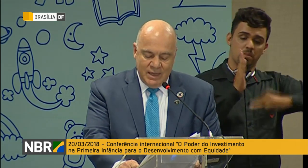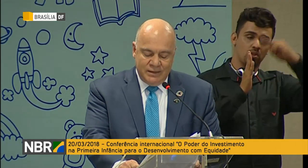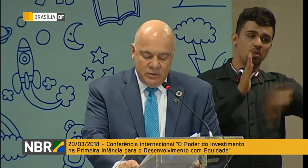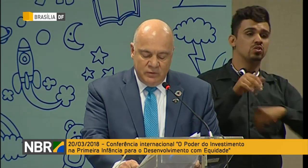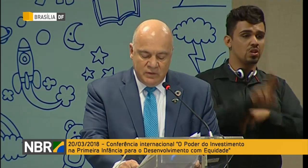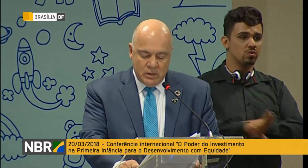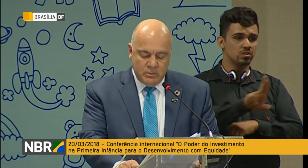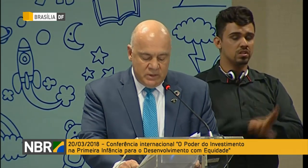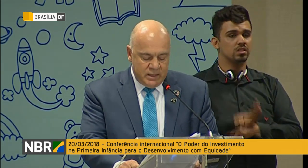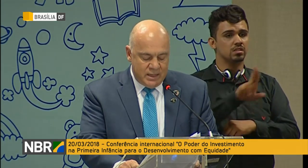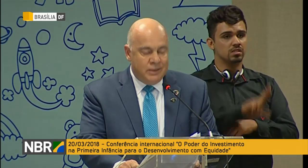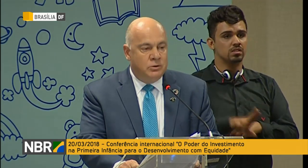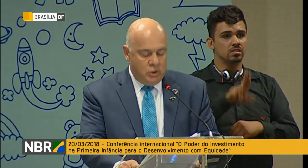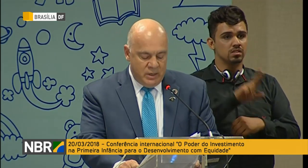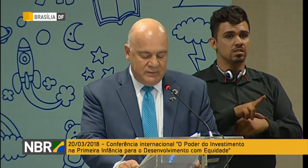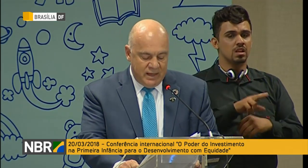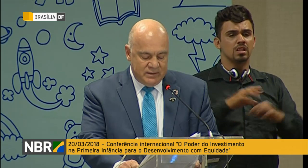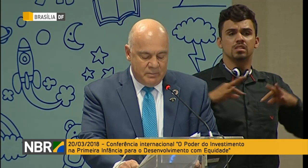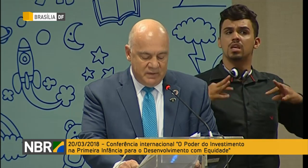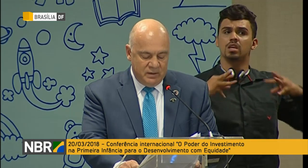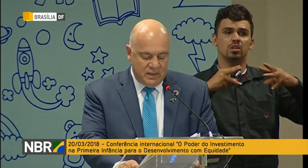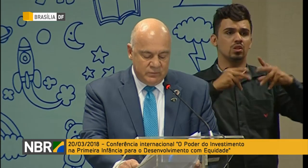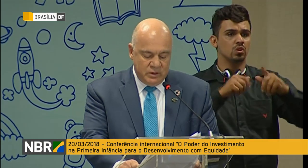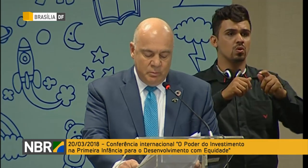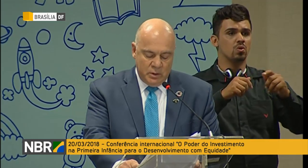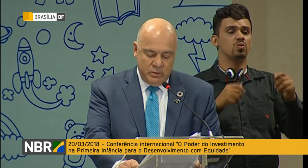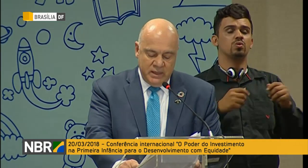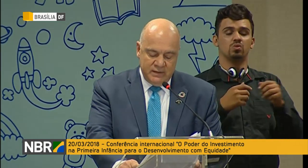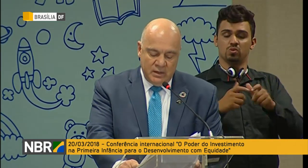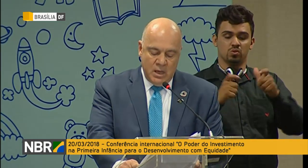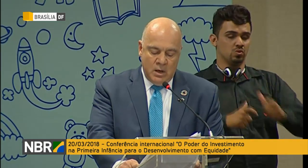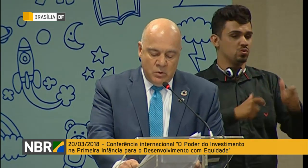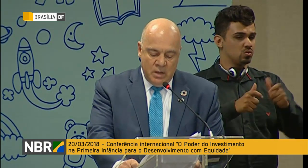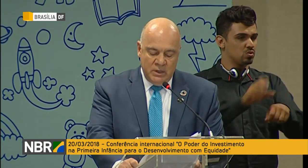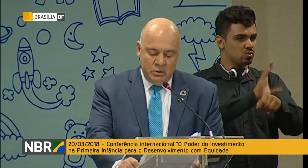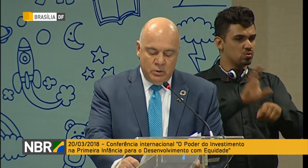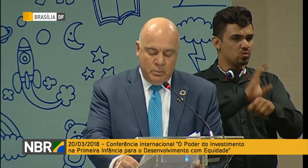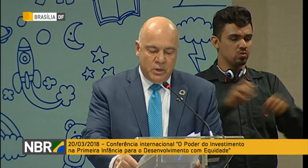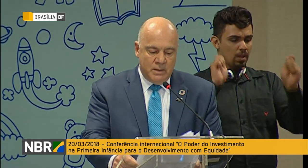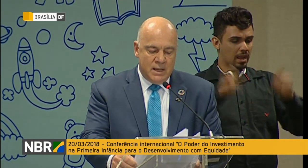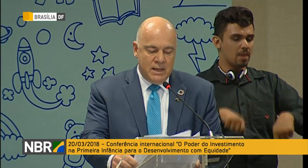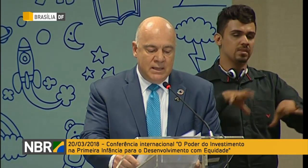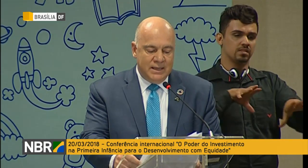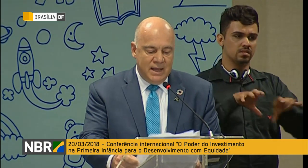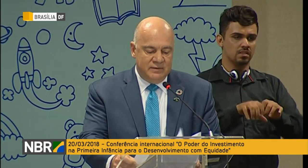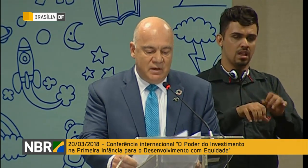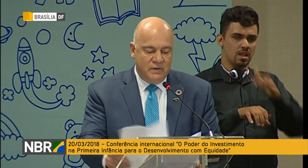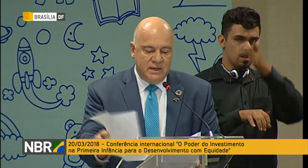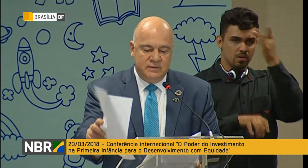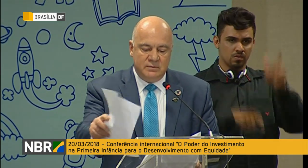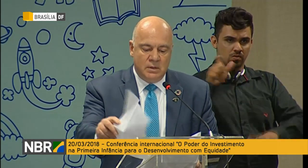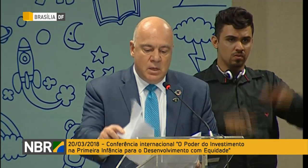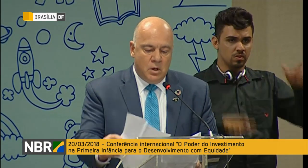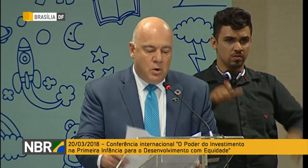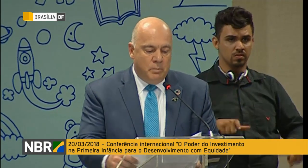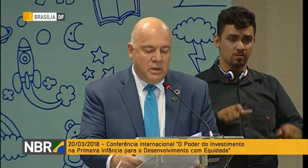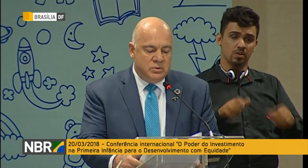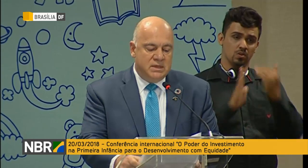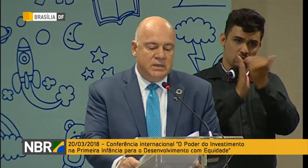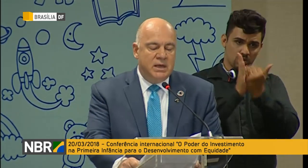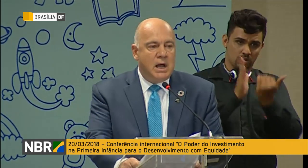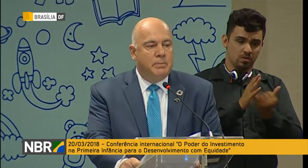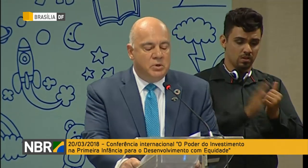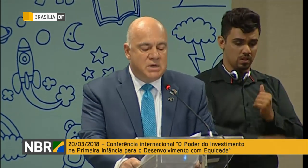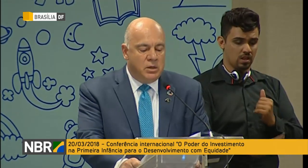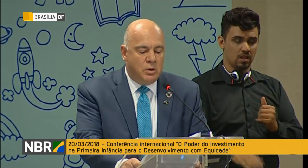organizações, tendo sido adotada em todas as capacitações promovidas no âmbito do programa Criança Feliz. O